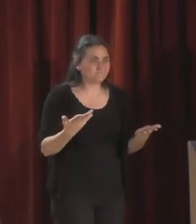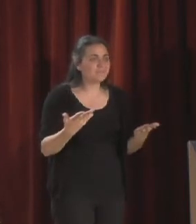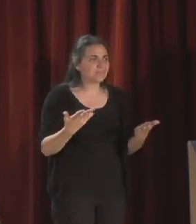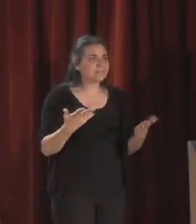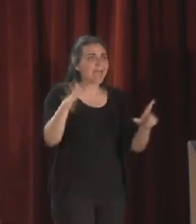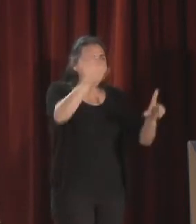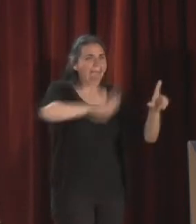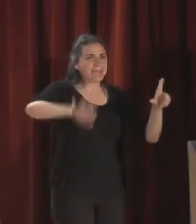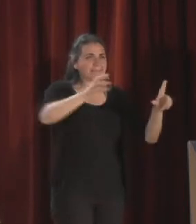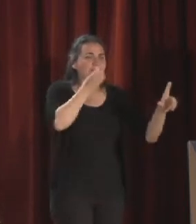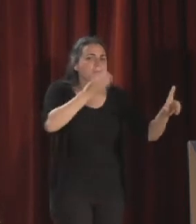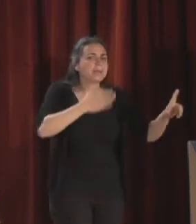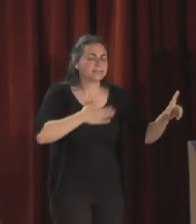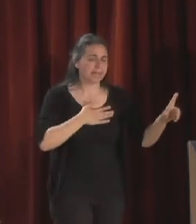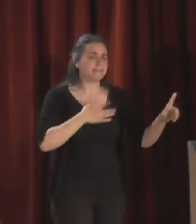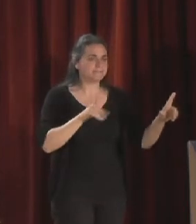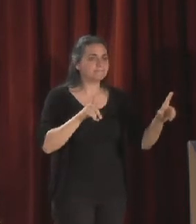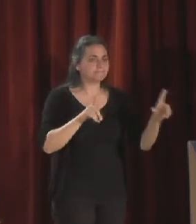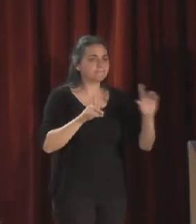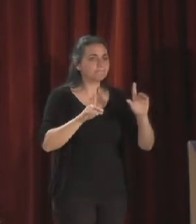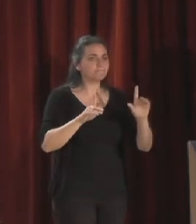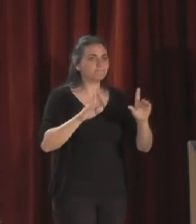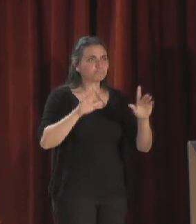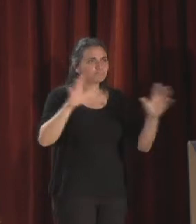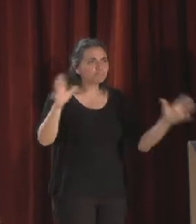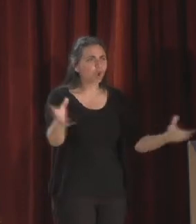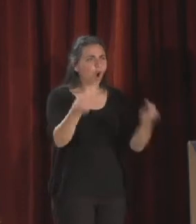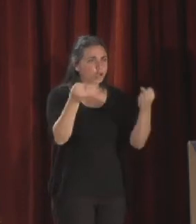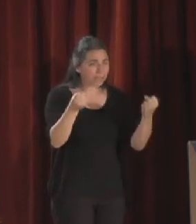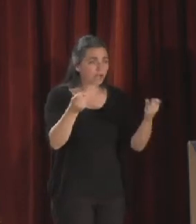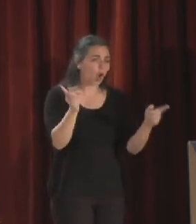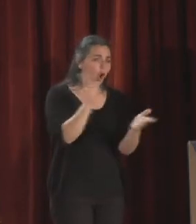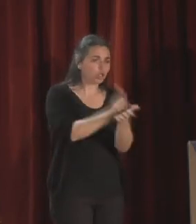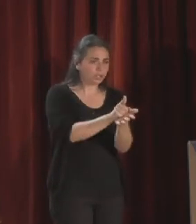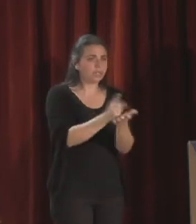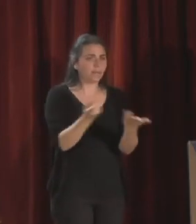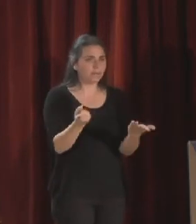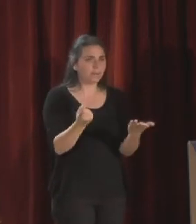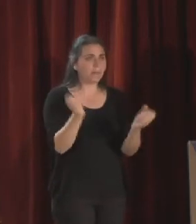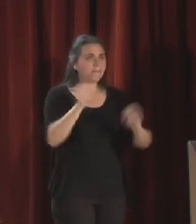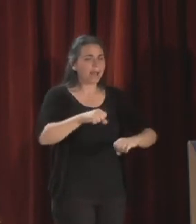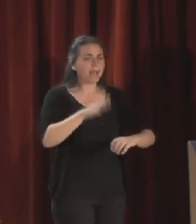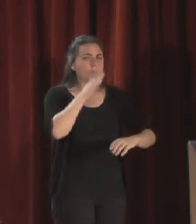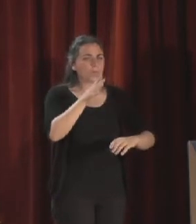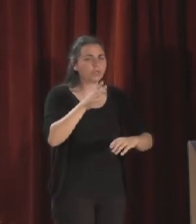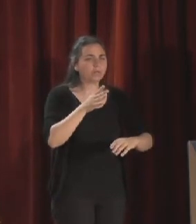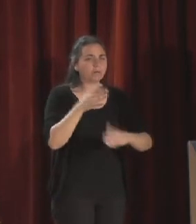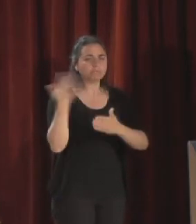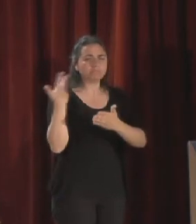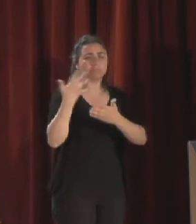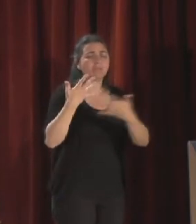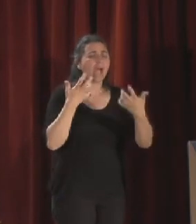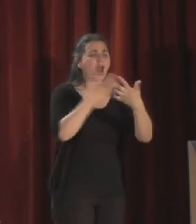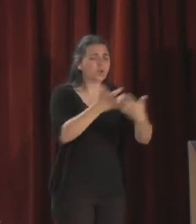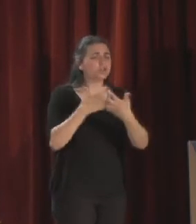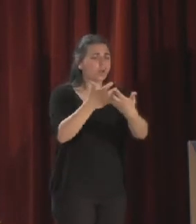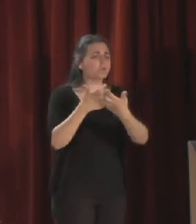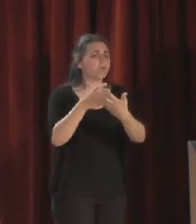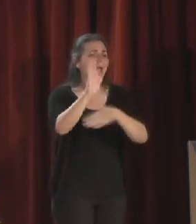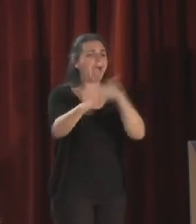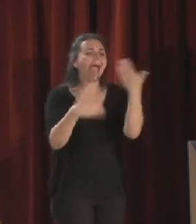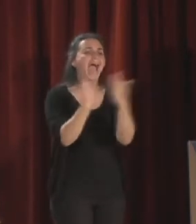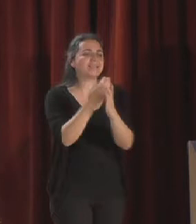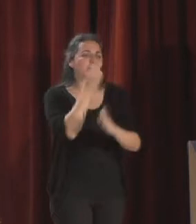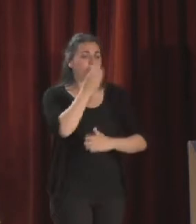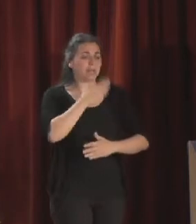que o merecemos, que os nosos avós, os nosos pais e nosotros traballamos por ter un estado de benestar que nos defenda das posibilidades da vida. E isto se